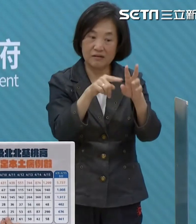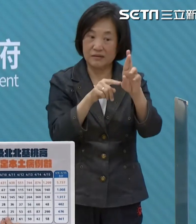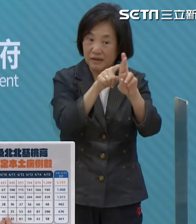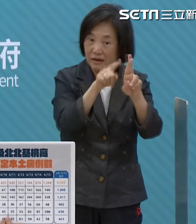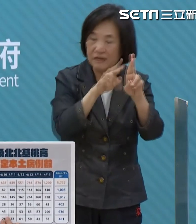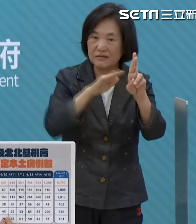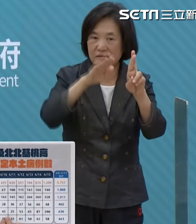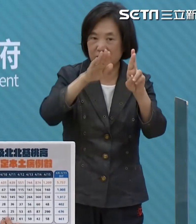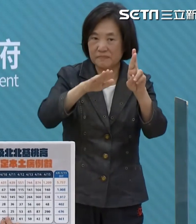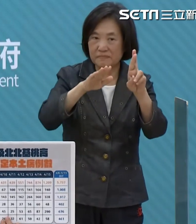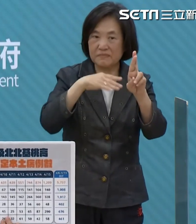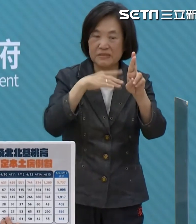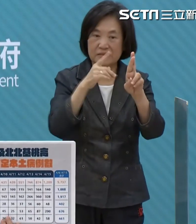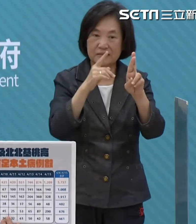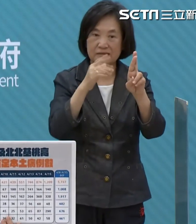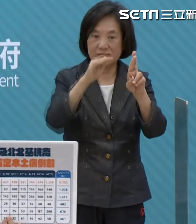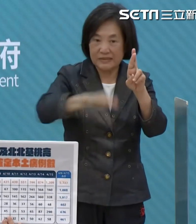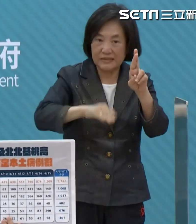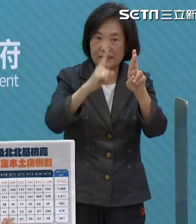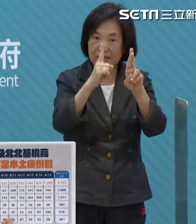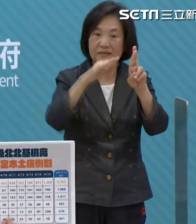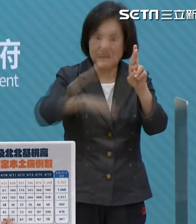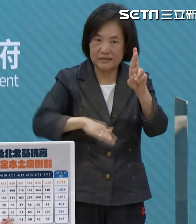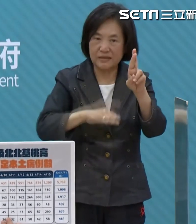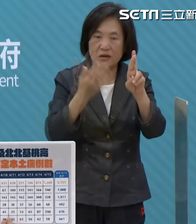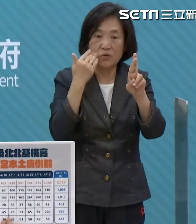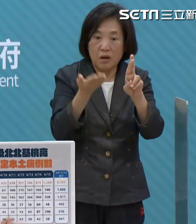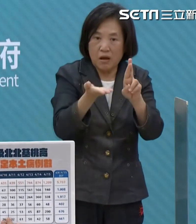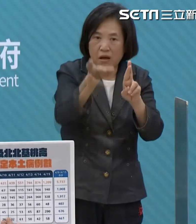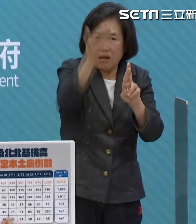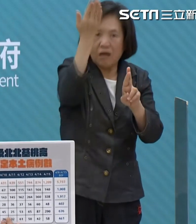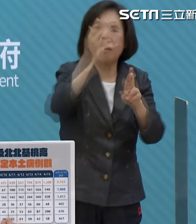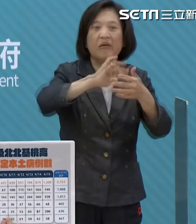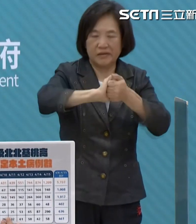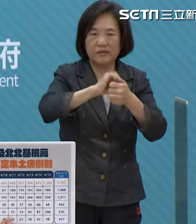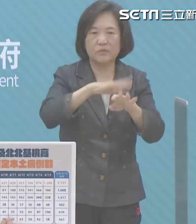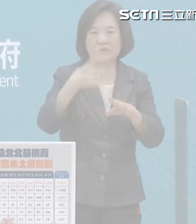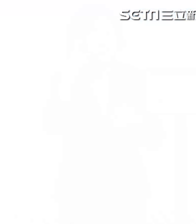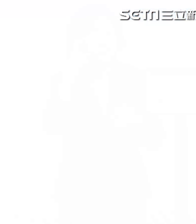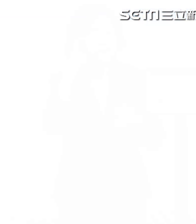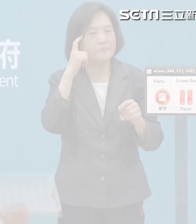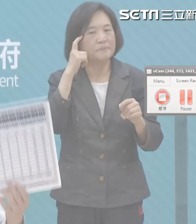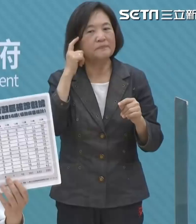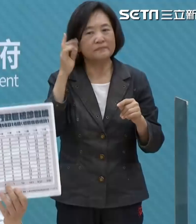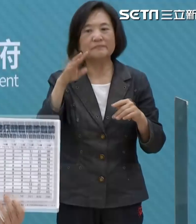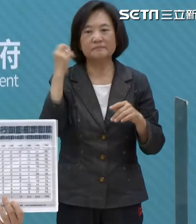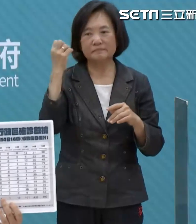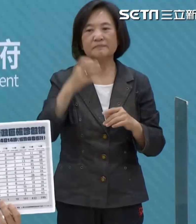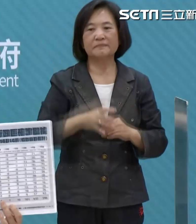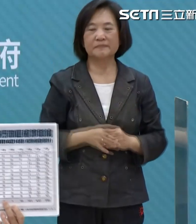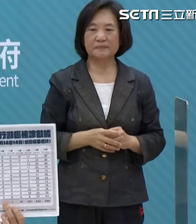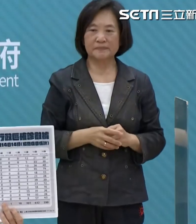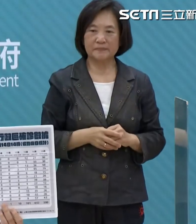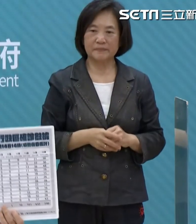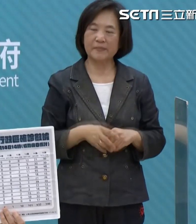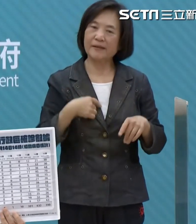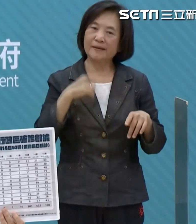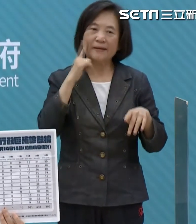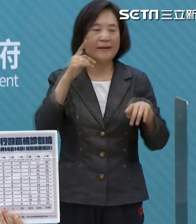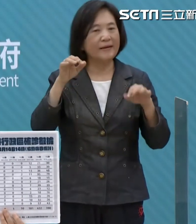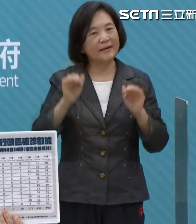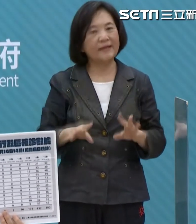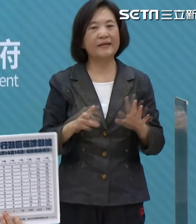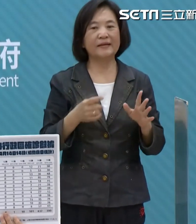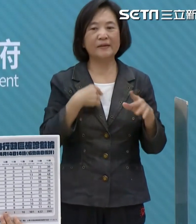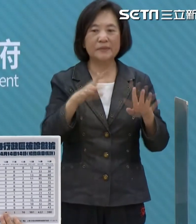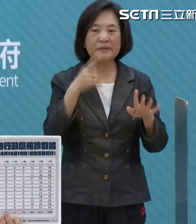只要 R 值是大于一的状态下，它就会慢慢扩，它就会慢慢增加。当然，这12